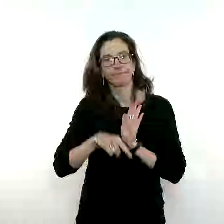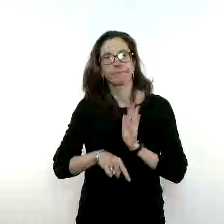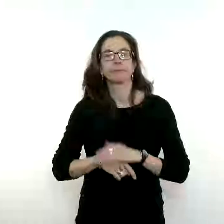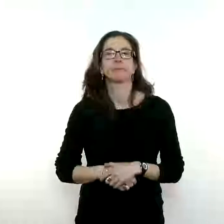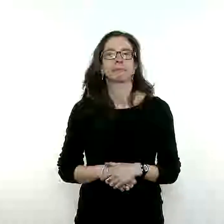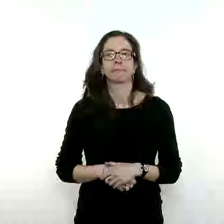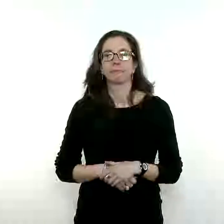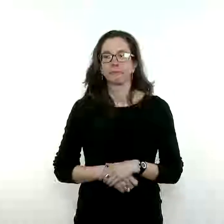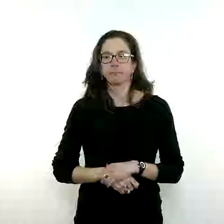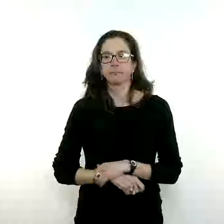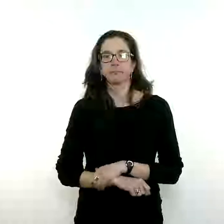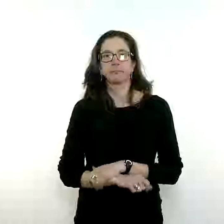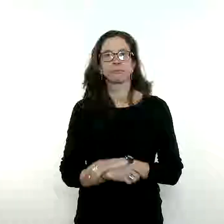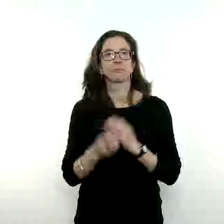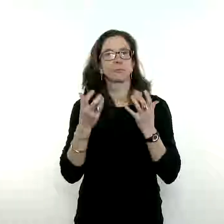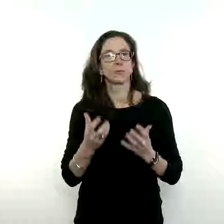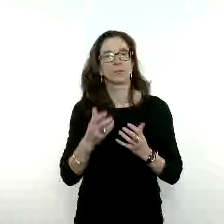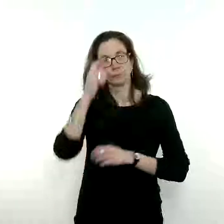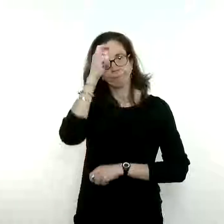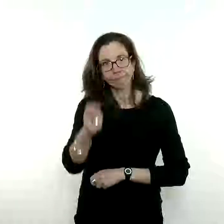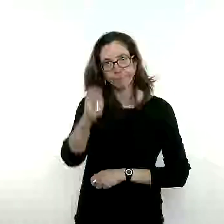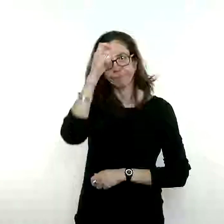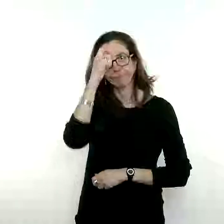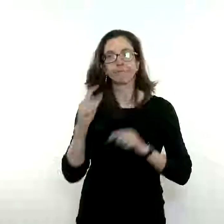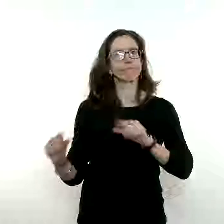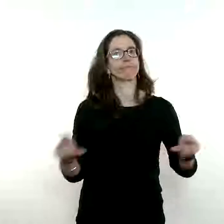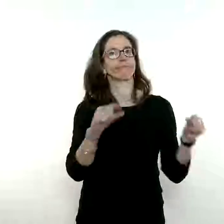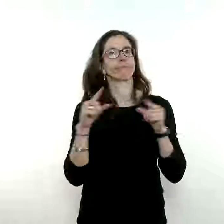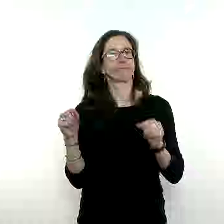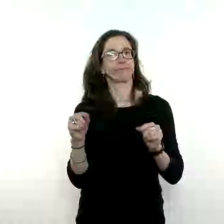Je voudrais saluer pour leur présence